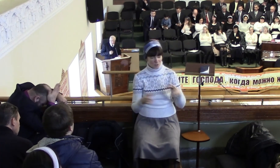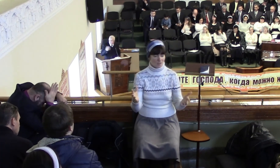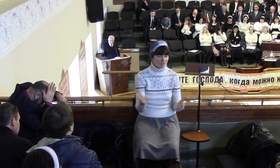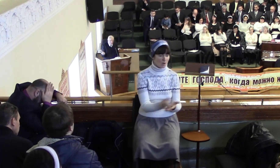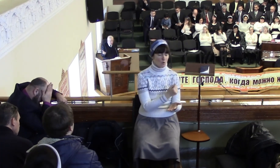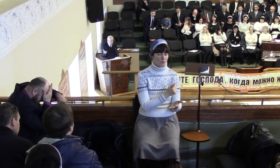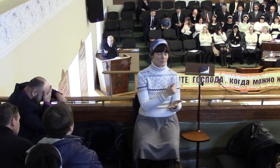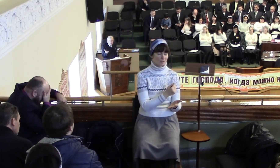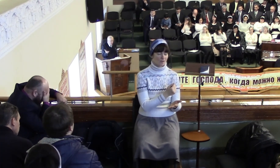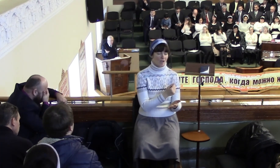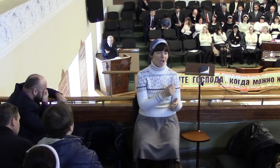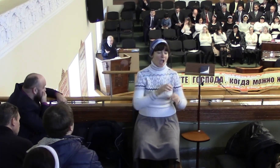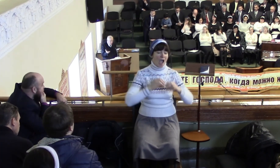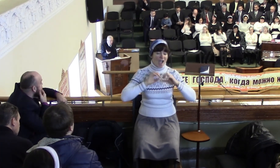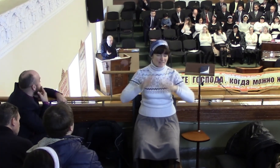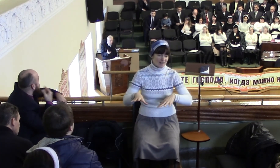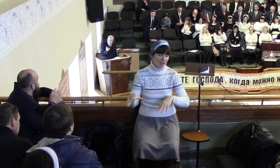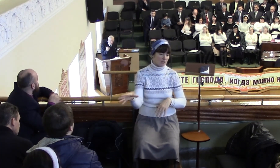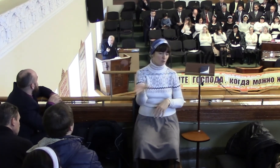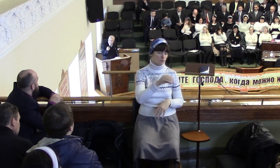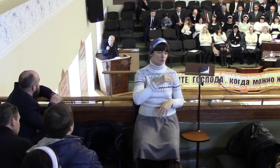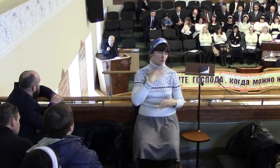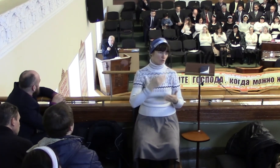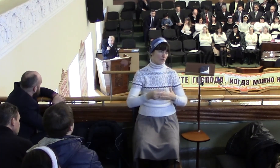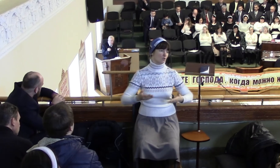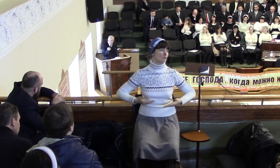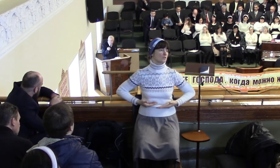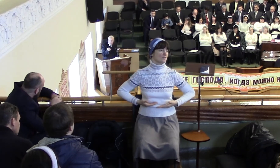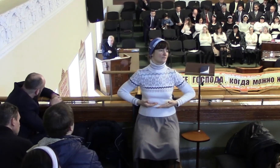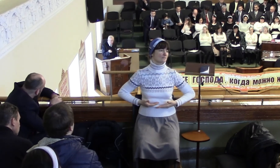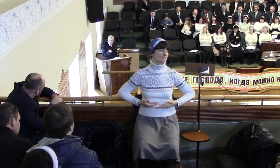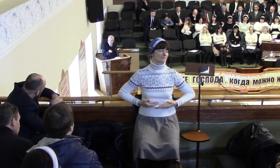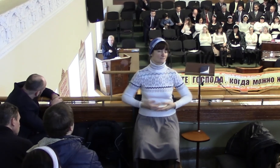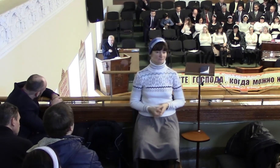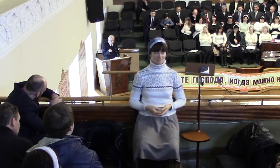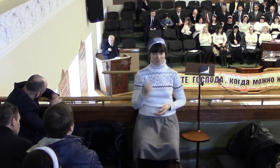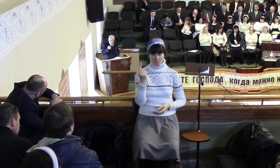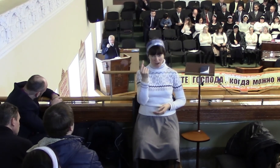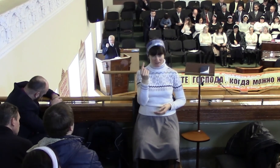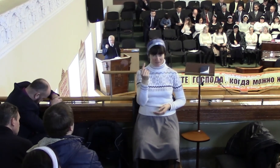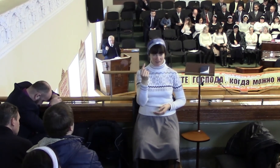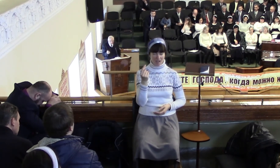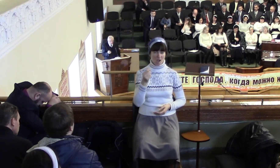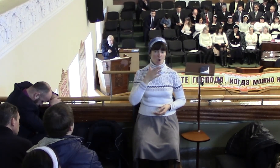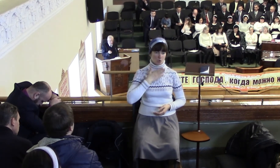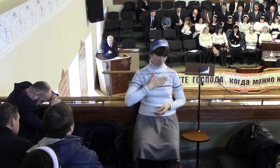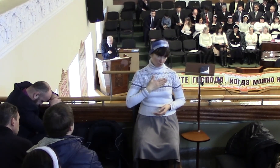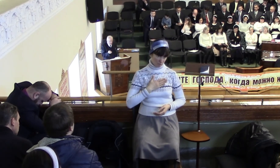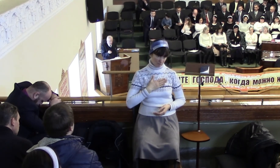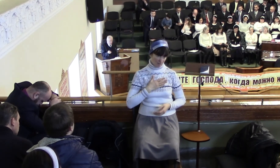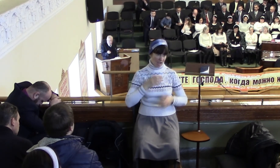Но он теряет, совершенно теряет. Поэтому сейчас, когда мы будем молиться, братья и сестры, давайте благодарить